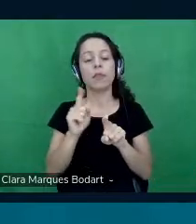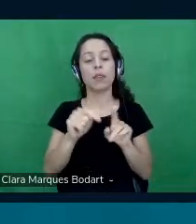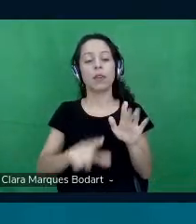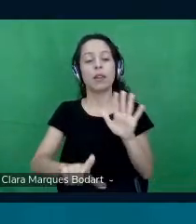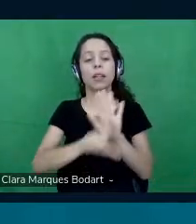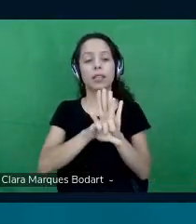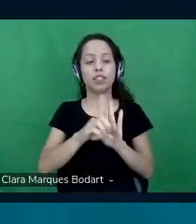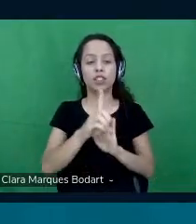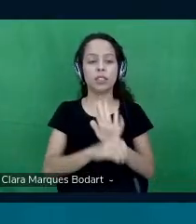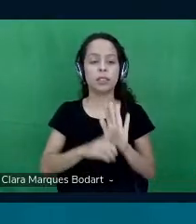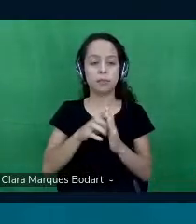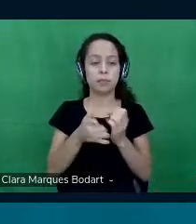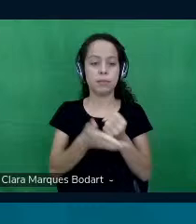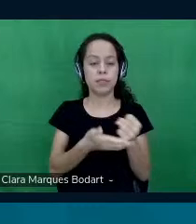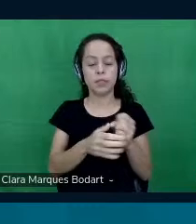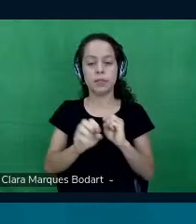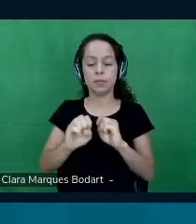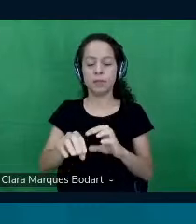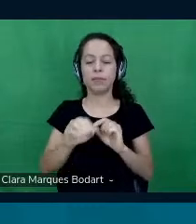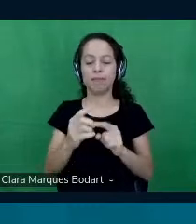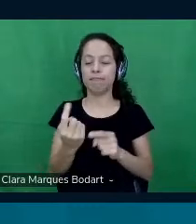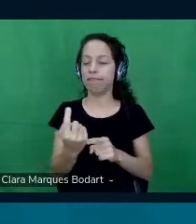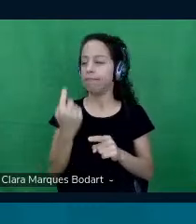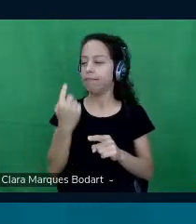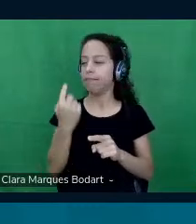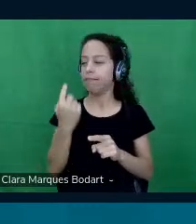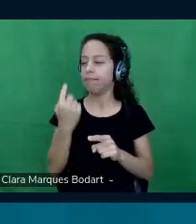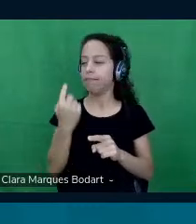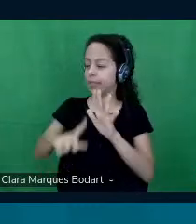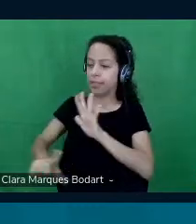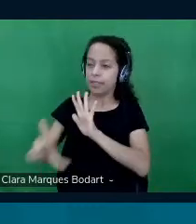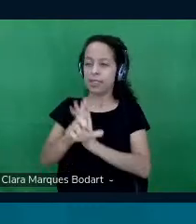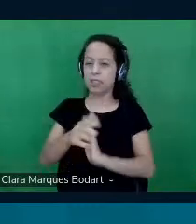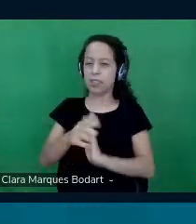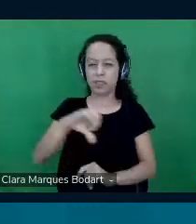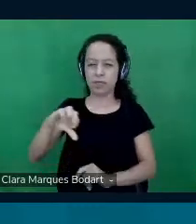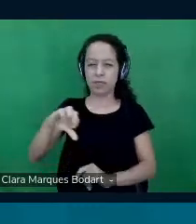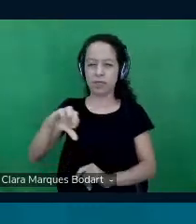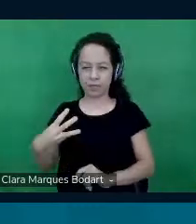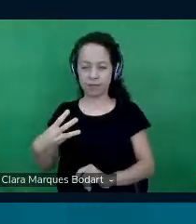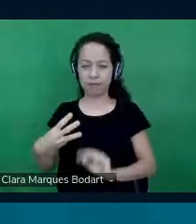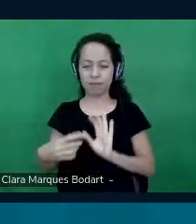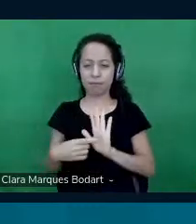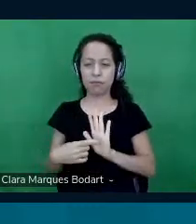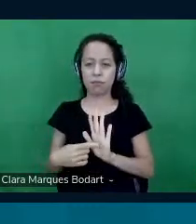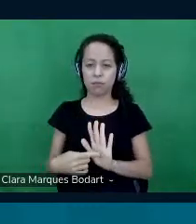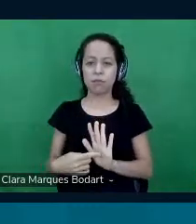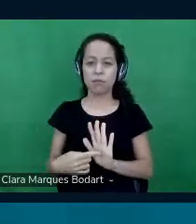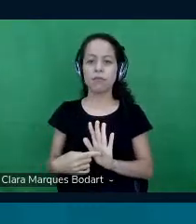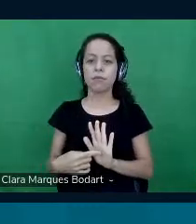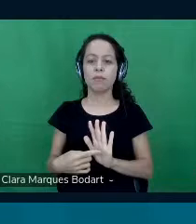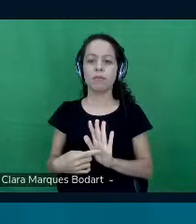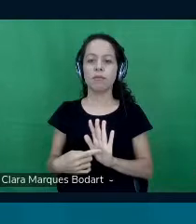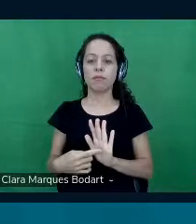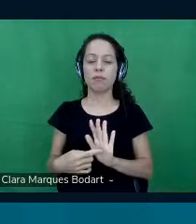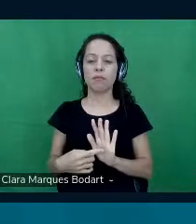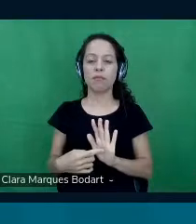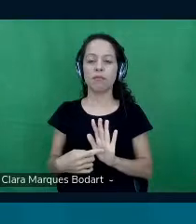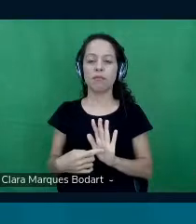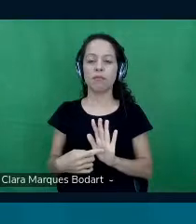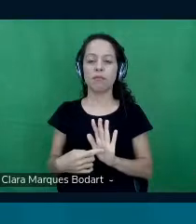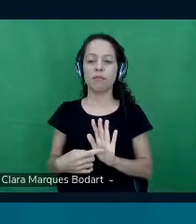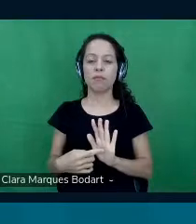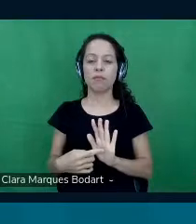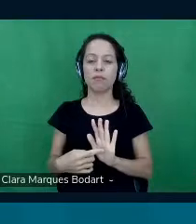de 96 trouxe, e era nesse ponto que daí eu me interrompi, que foi o fato